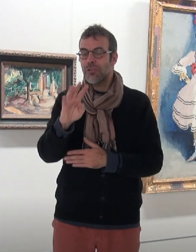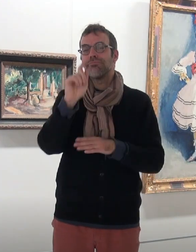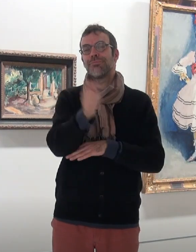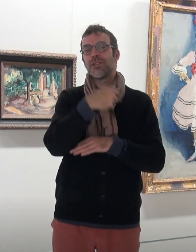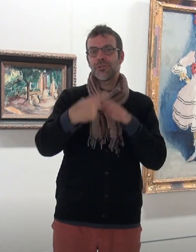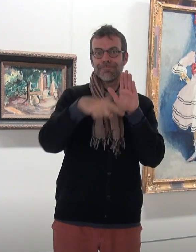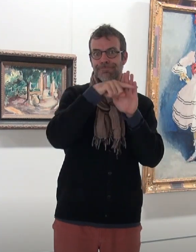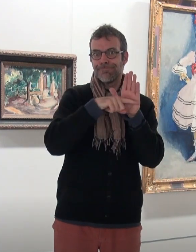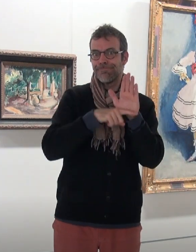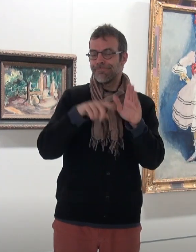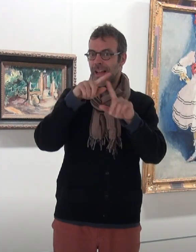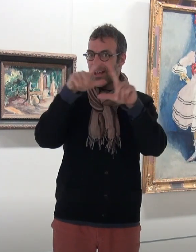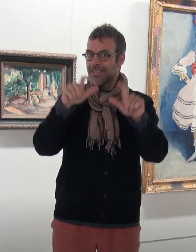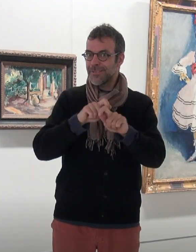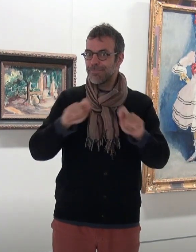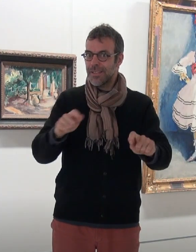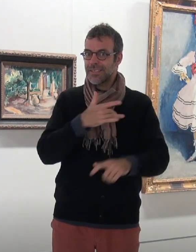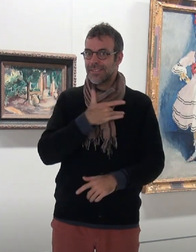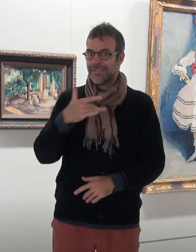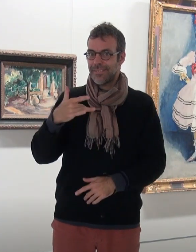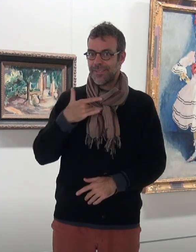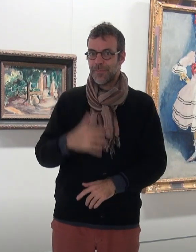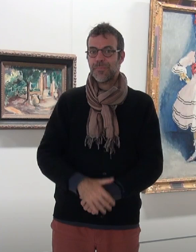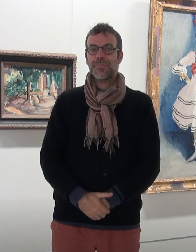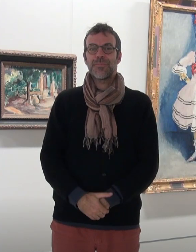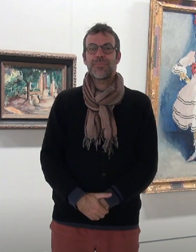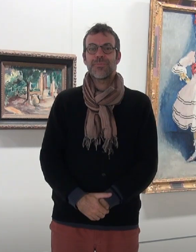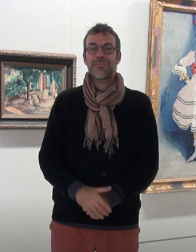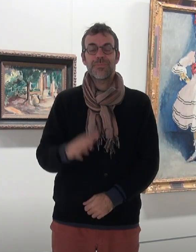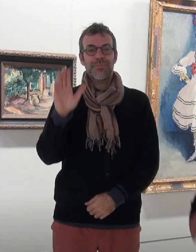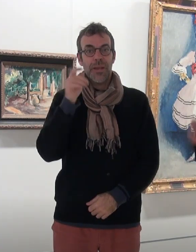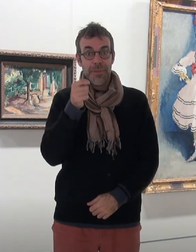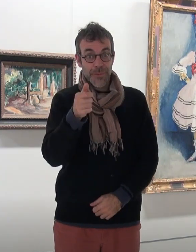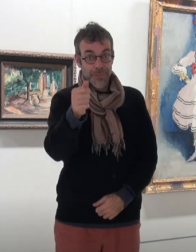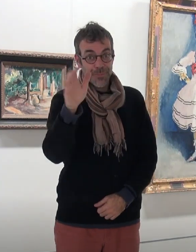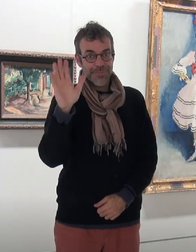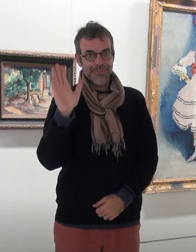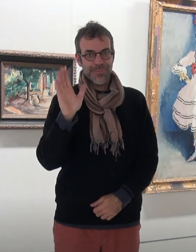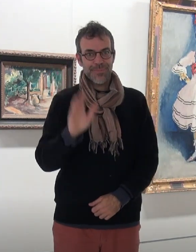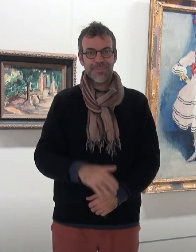À bientôt.